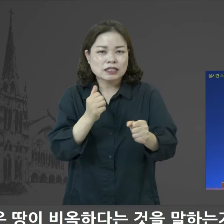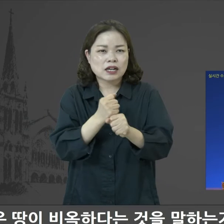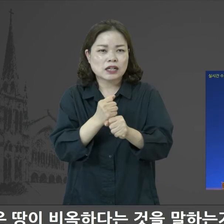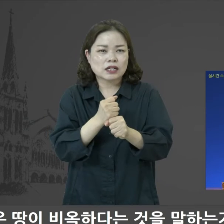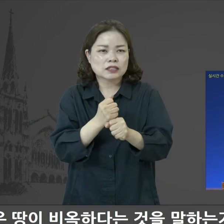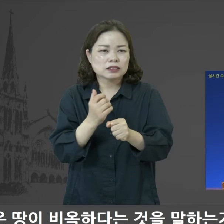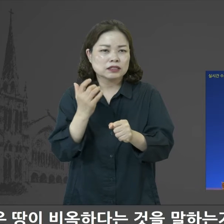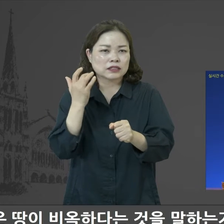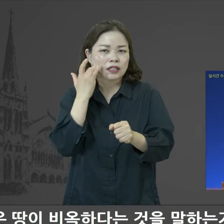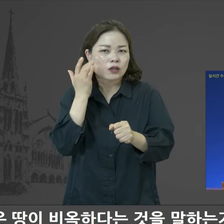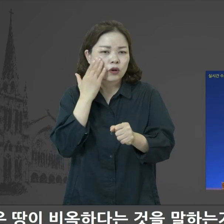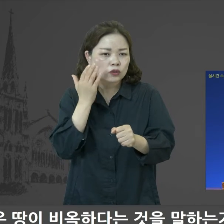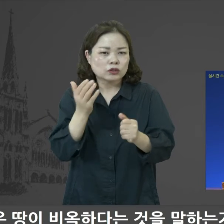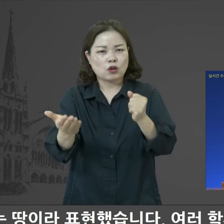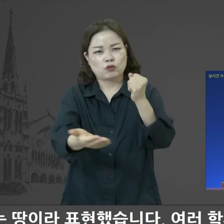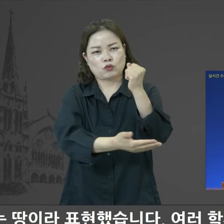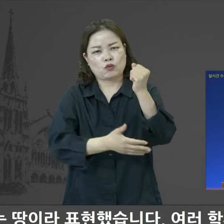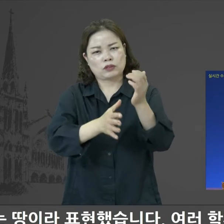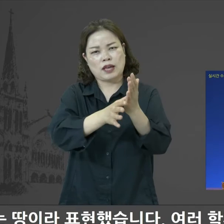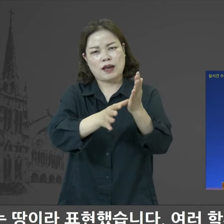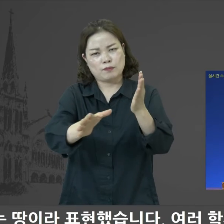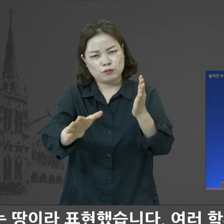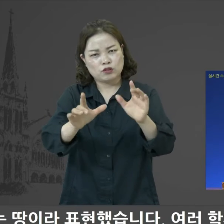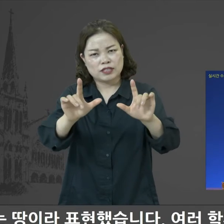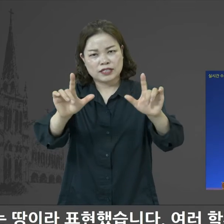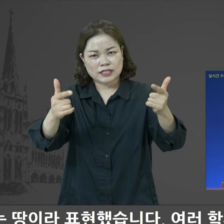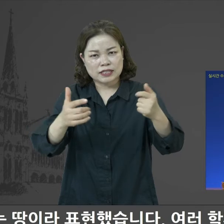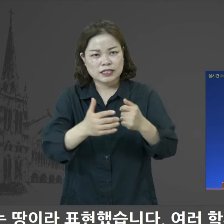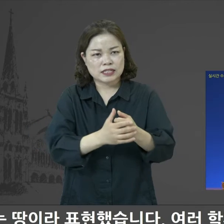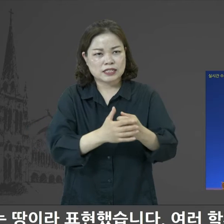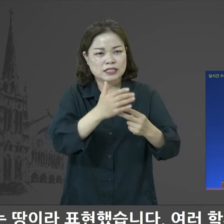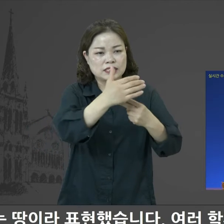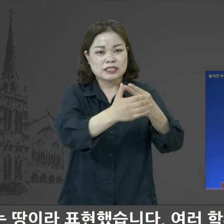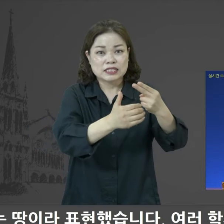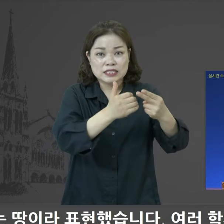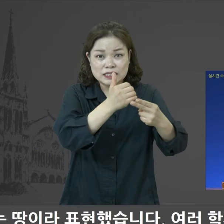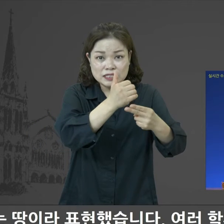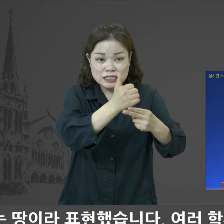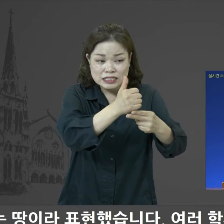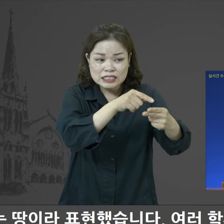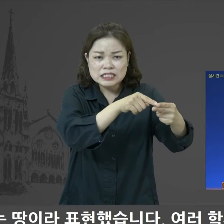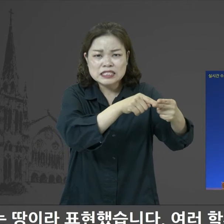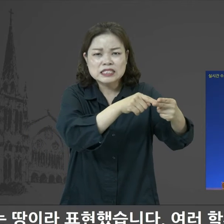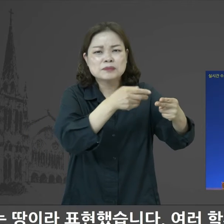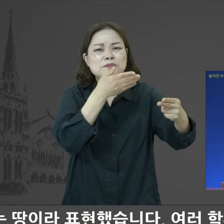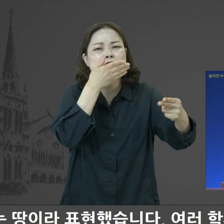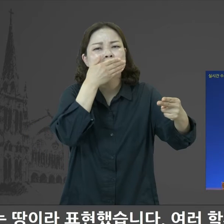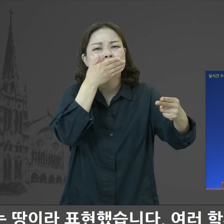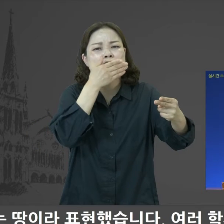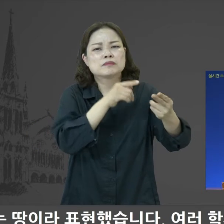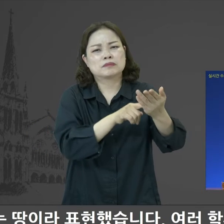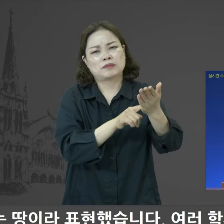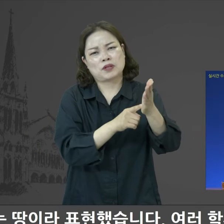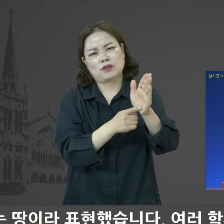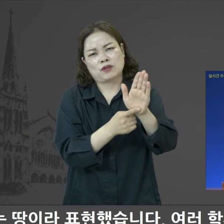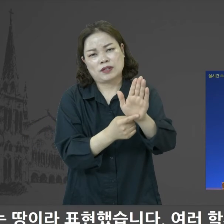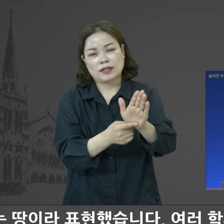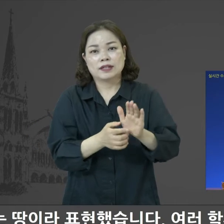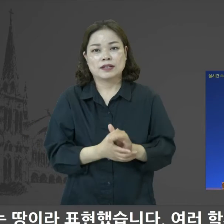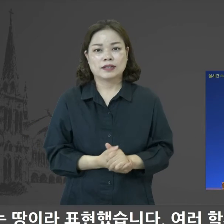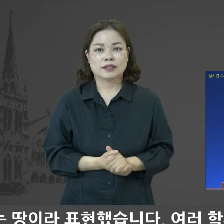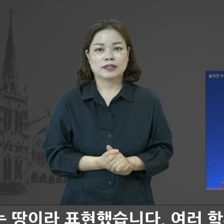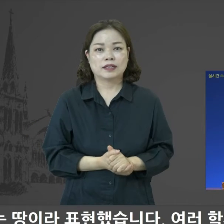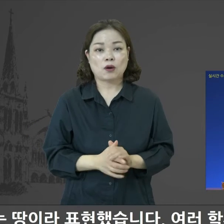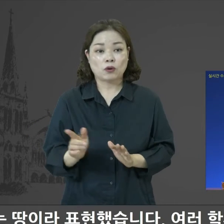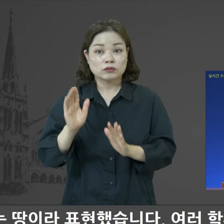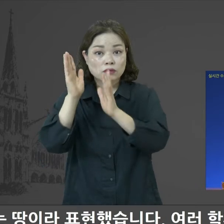땅의 소산물이 아니고 나군에서 신들이 먹는다고 하여 신적인 음식을 상징하는 표현이라고 말합니다.